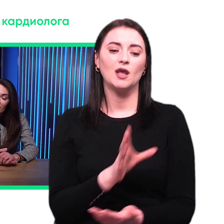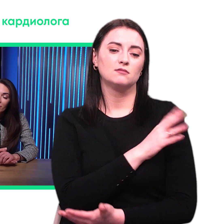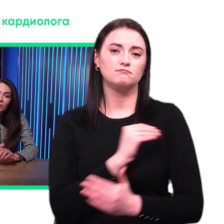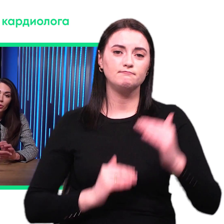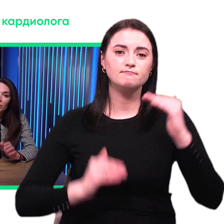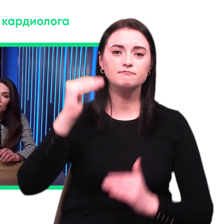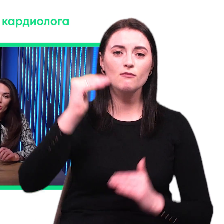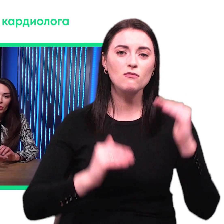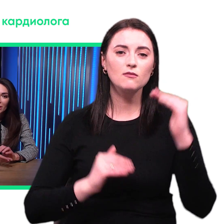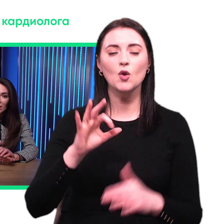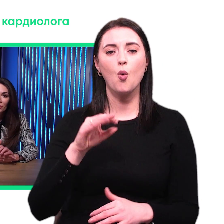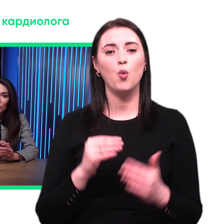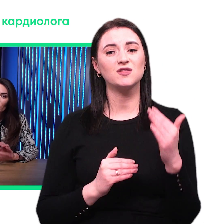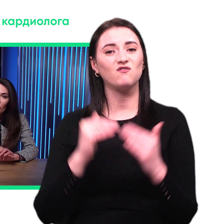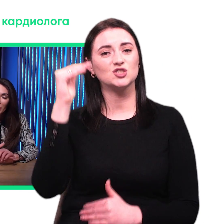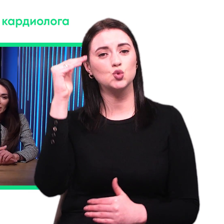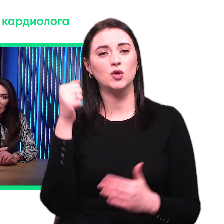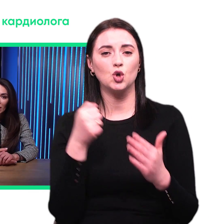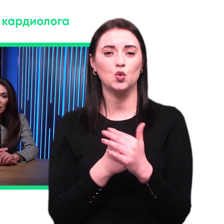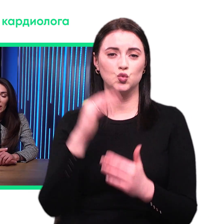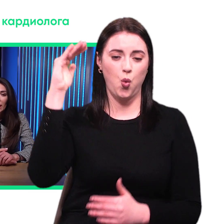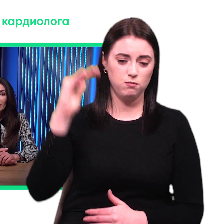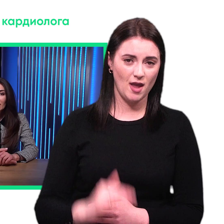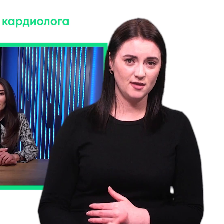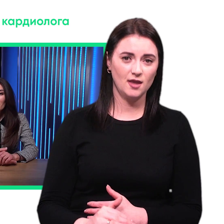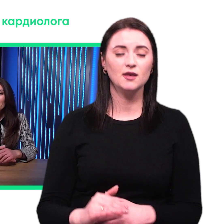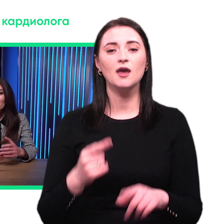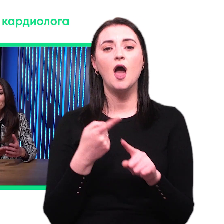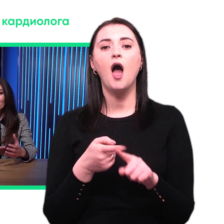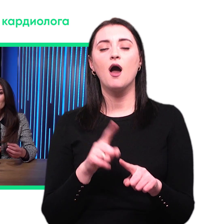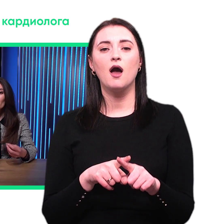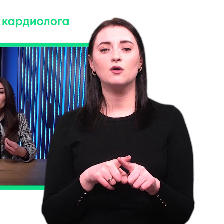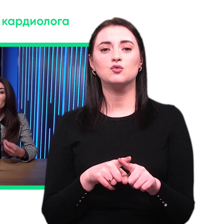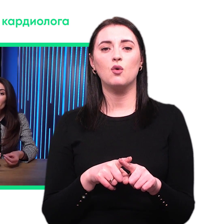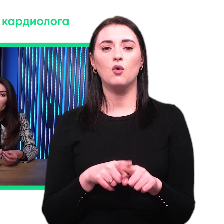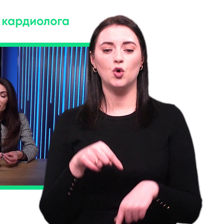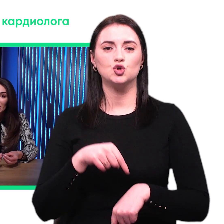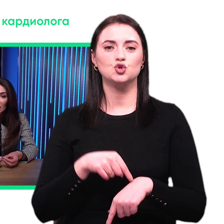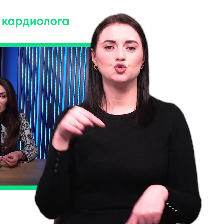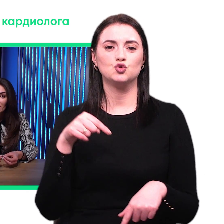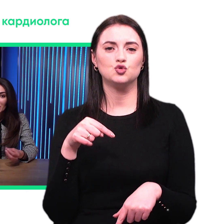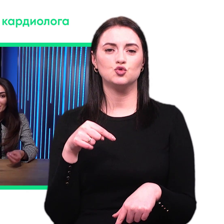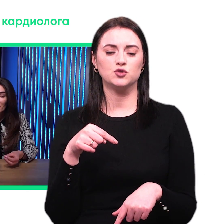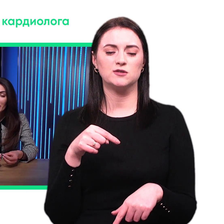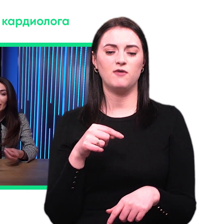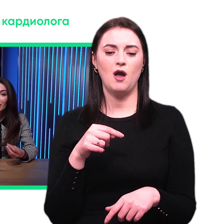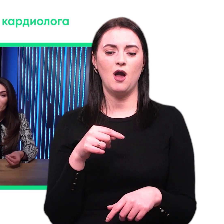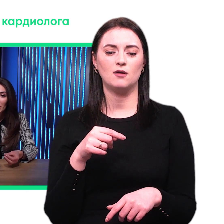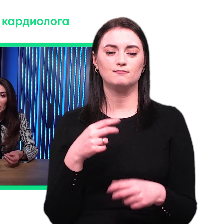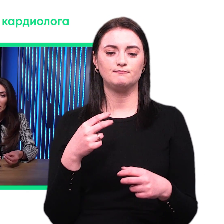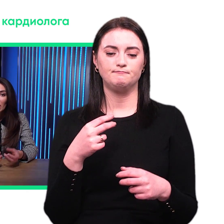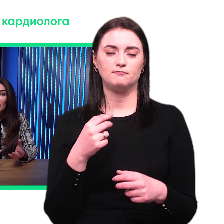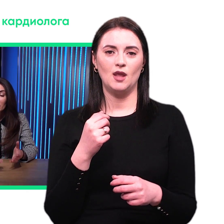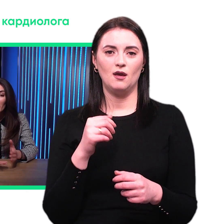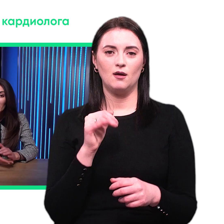давления от высоких цифр до падения. Это чувство перебоев сердца, мы называем это